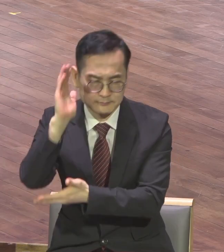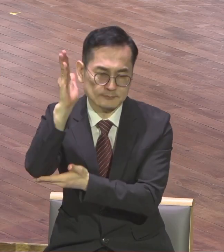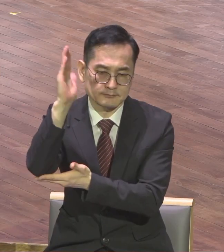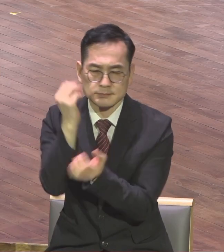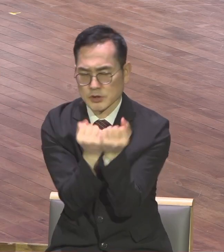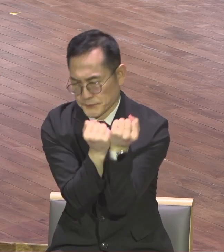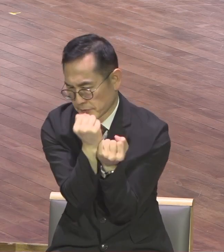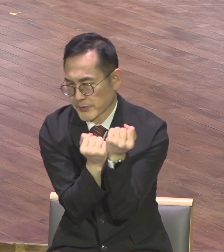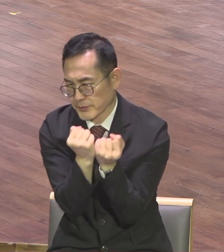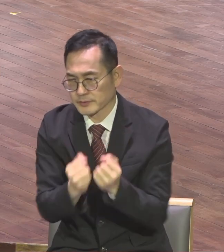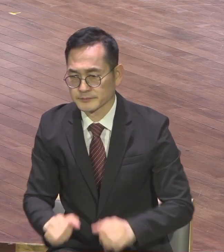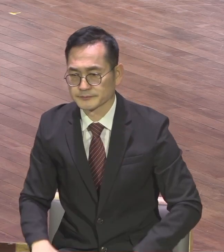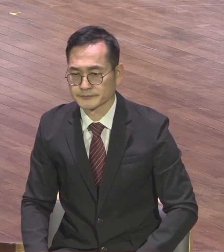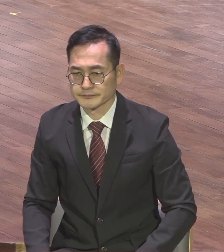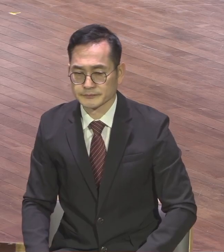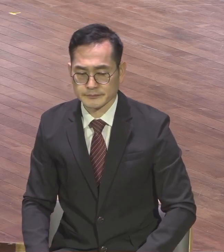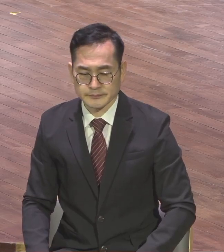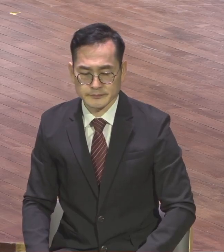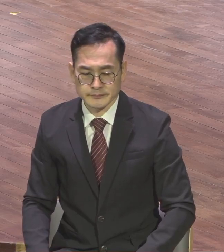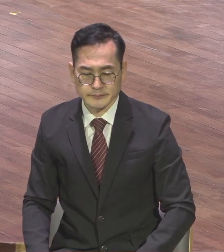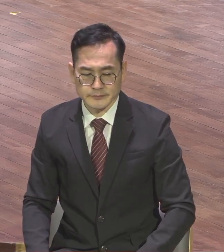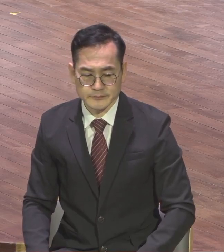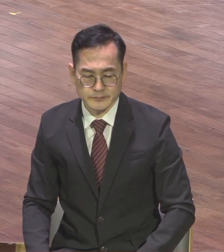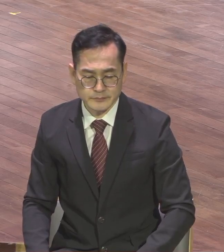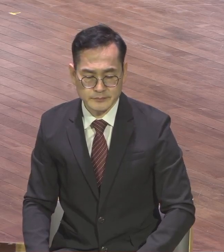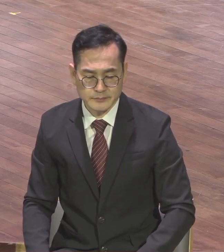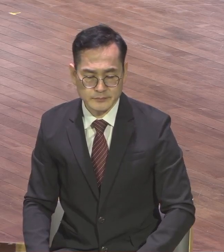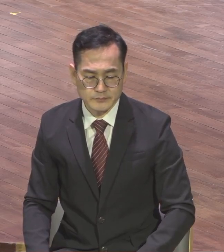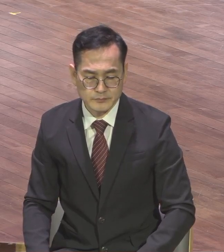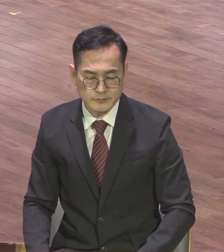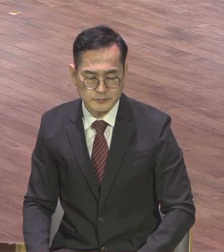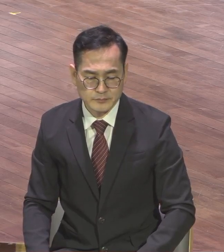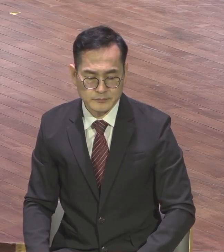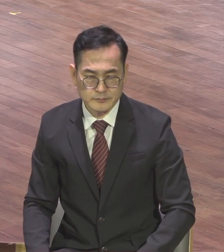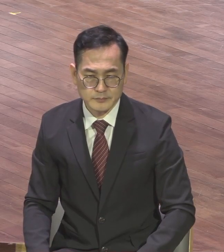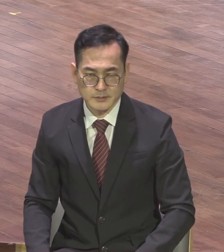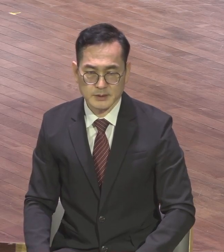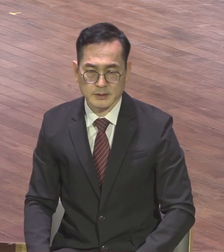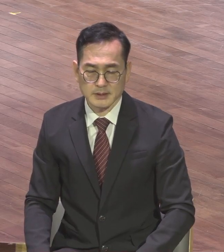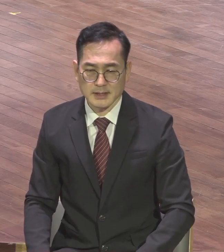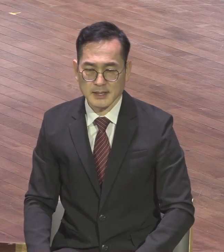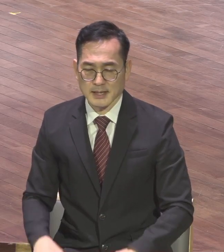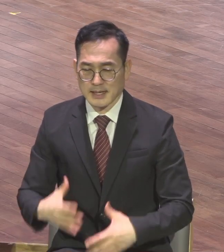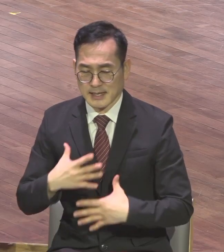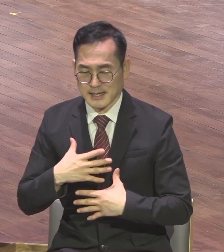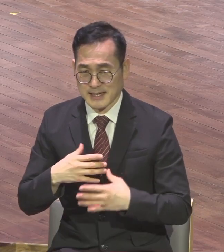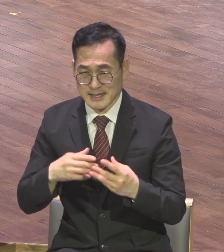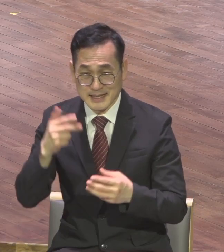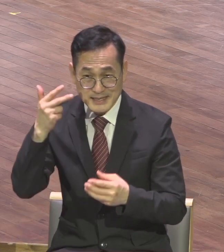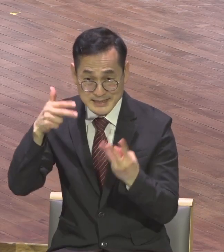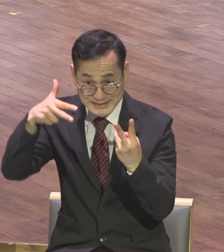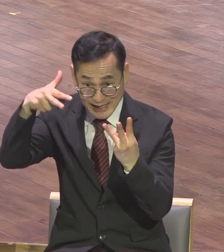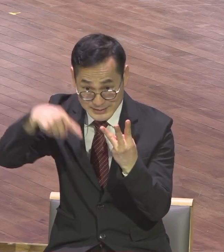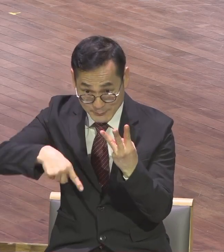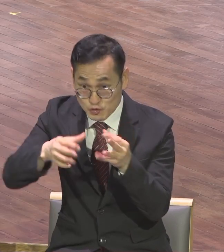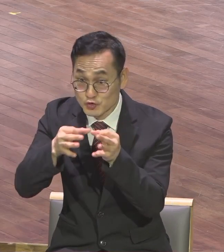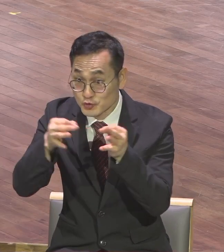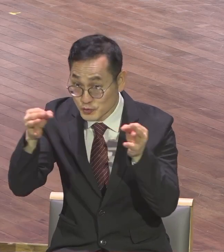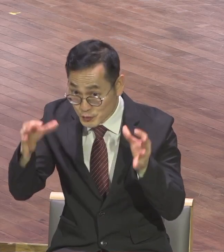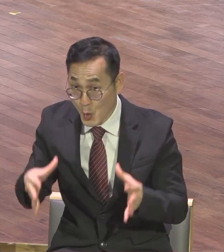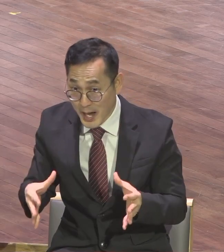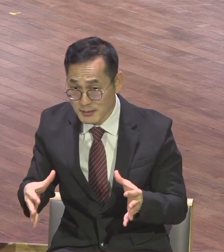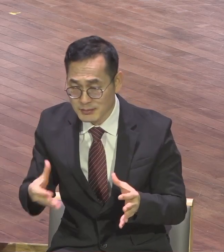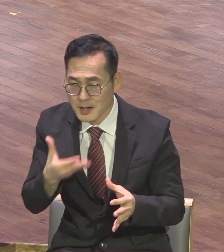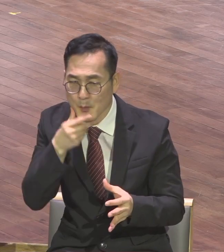바울은 새 안식일, 다시 그러니까 3주지요, 3주. 3주 동안 성경 가지고 강론하면서 뜻을 풀어서